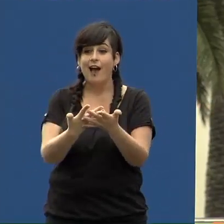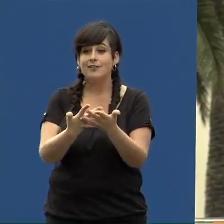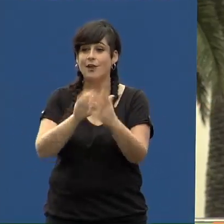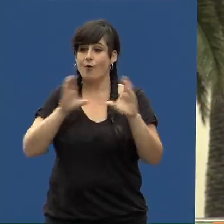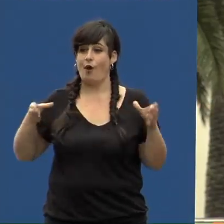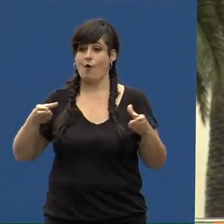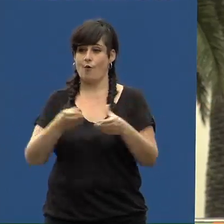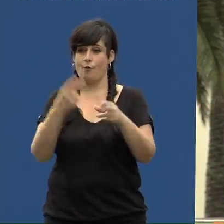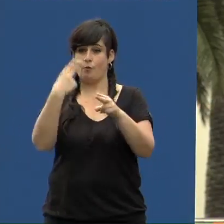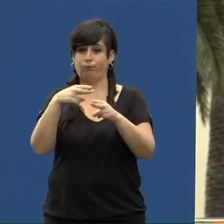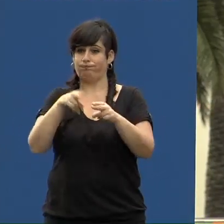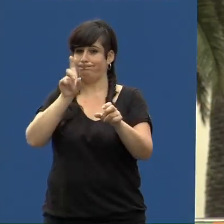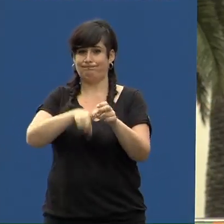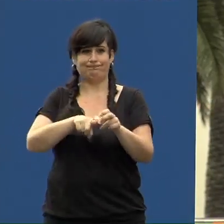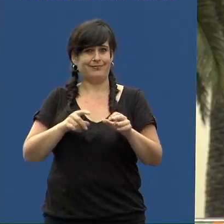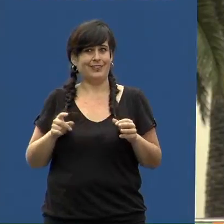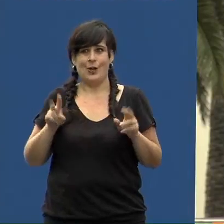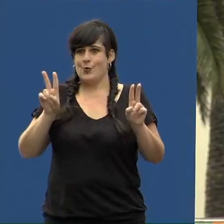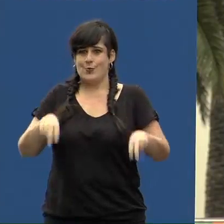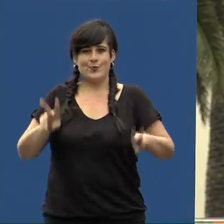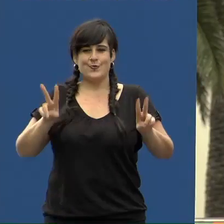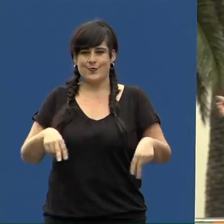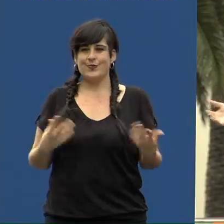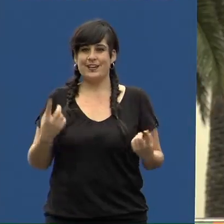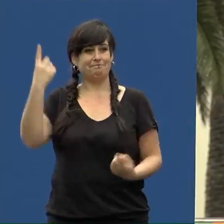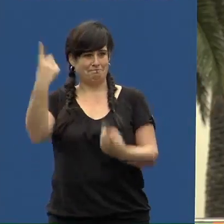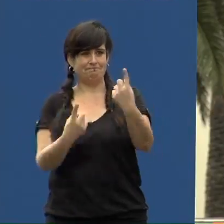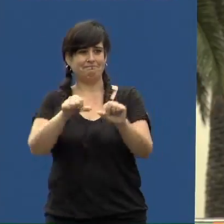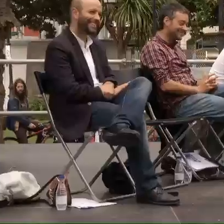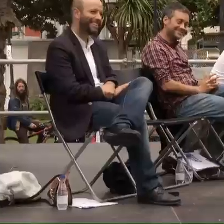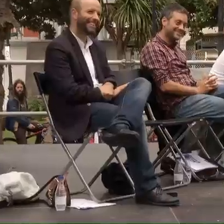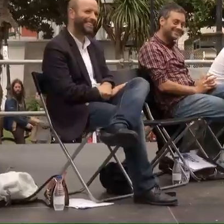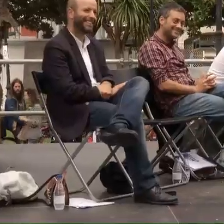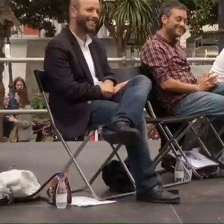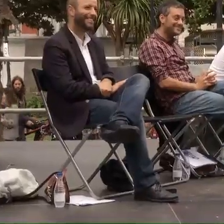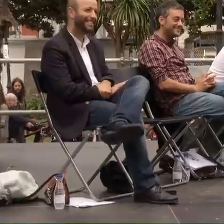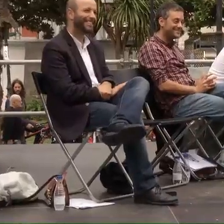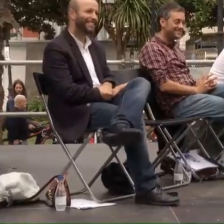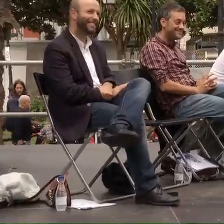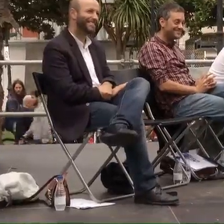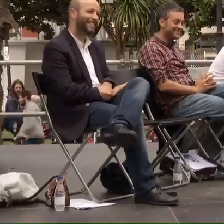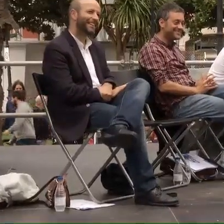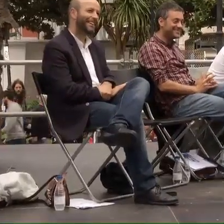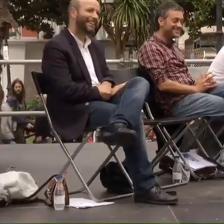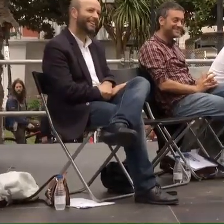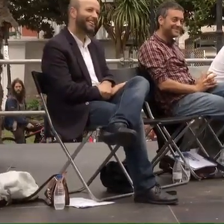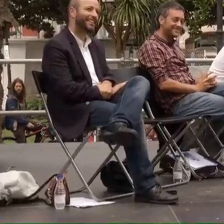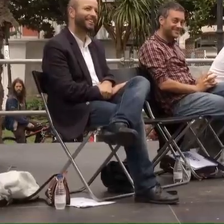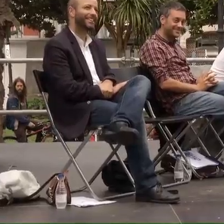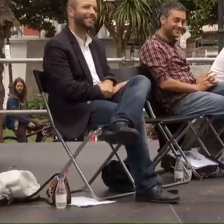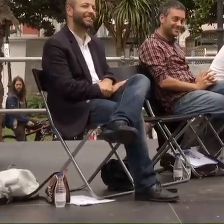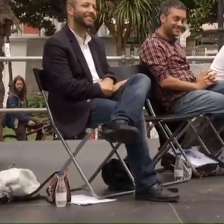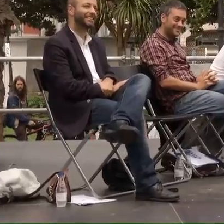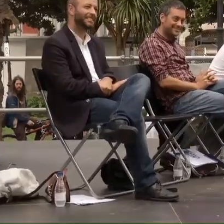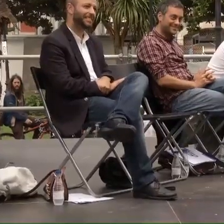políticos, le pasa también a Chulio, ¿no? Y a unos cuantos de los que estamos aquí, nunca habíamos estado en un partido político, no nos habíamos planteado estar en las instituciones